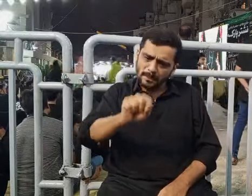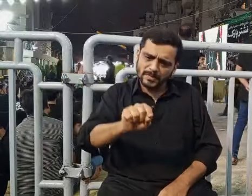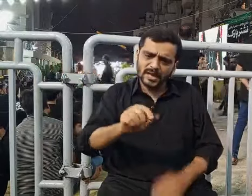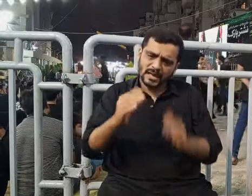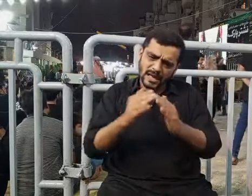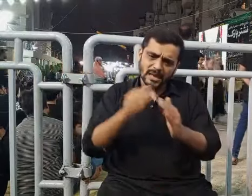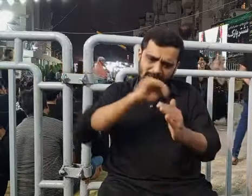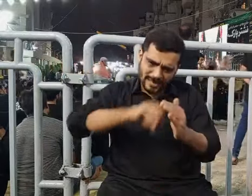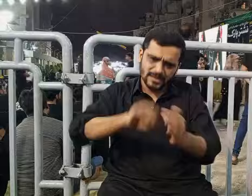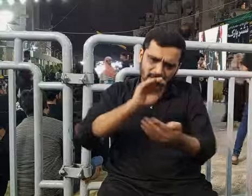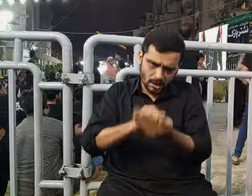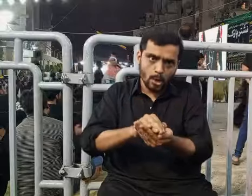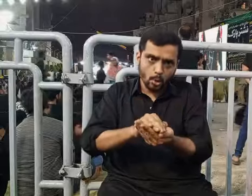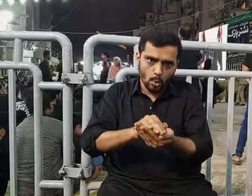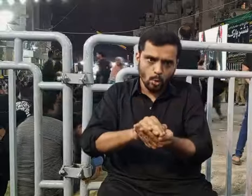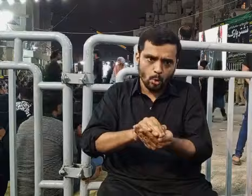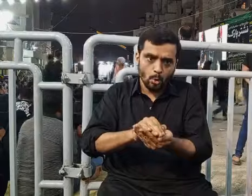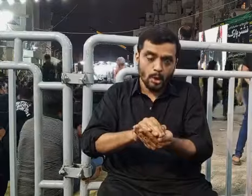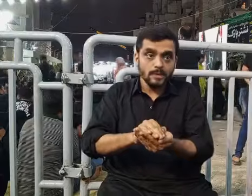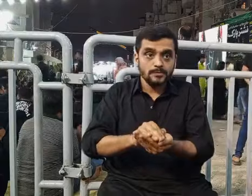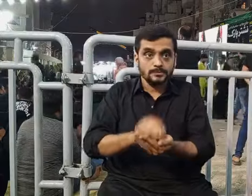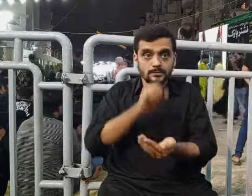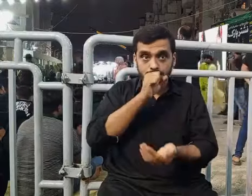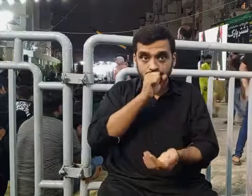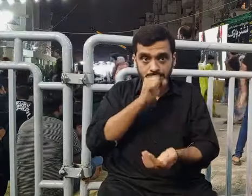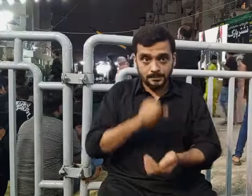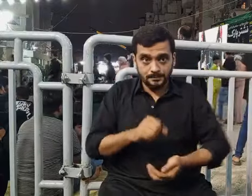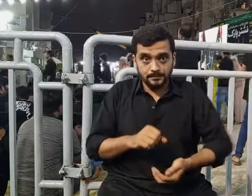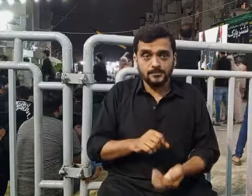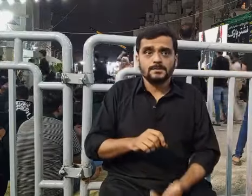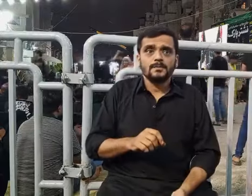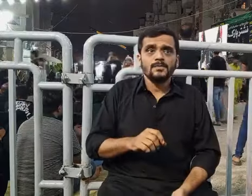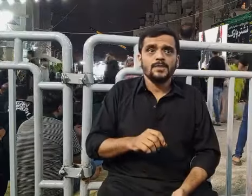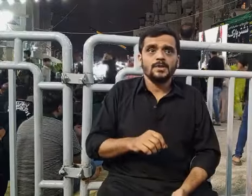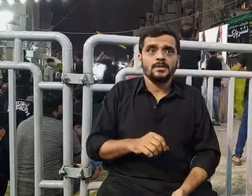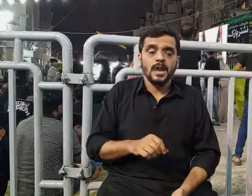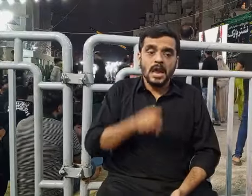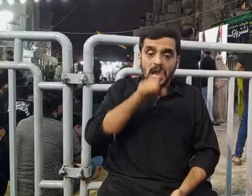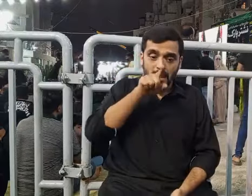الجاہلیۃ الاولیٰ، اور جو جاہلیت کی پرانی زینتیں اور کام تھے وہ انجام نہیں دیجیے گا.